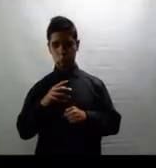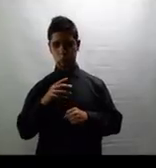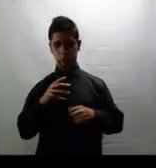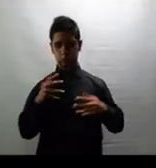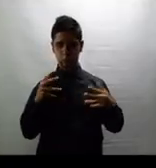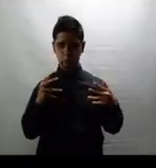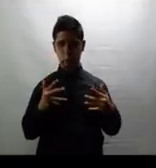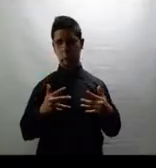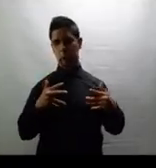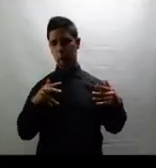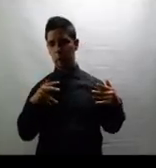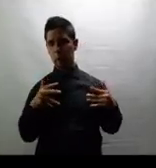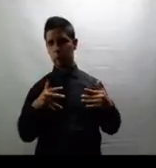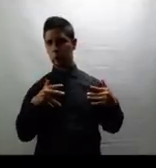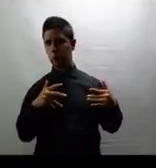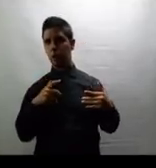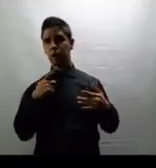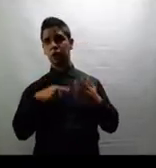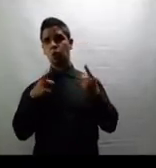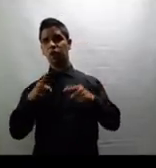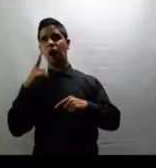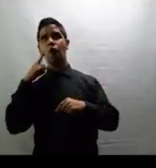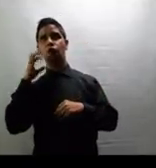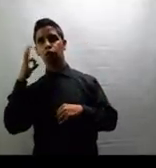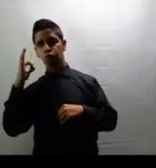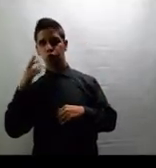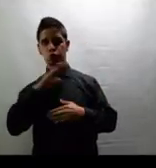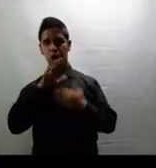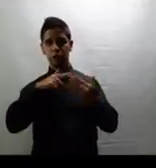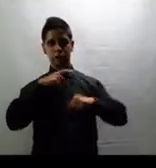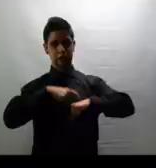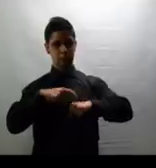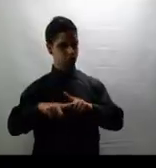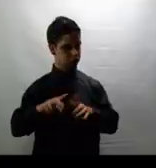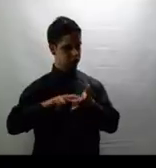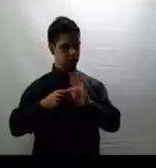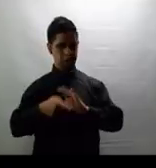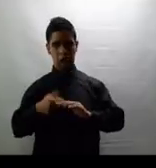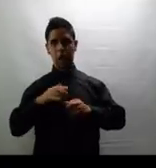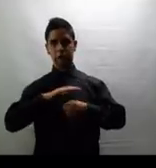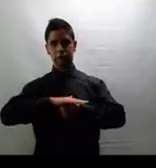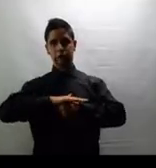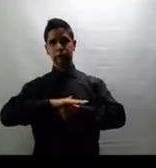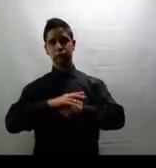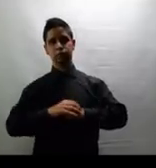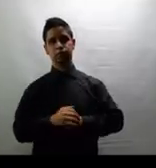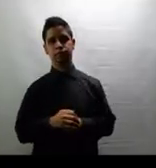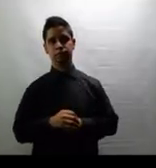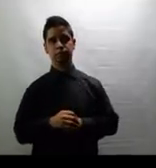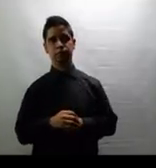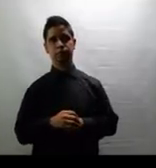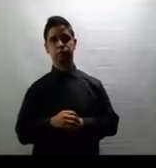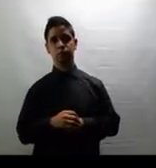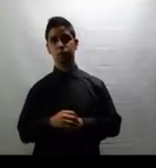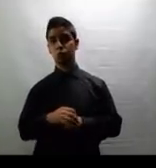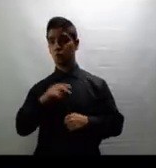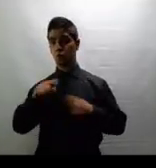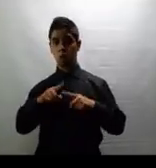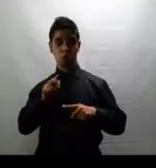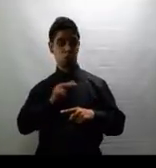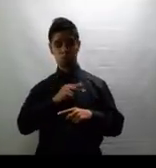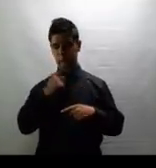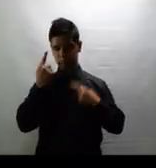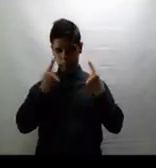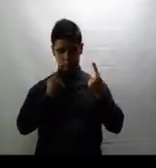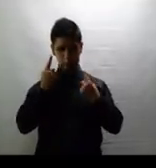al futuro nos sentimos cosas empresa nos sentimos ansiosos cuando nuestra mente